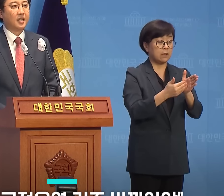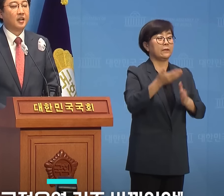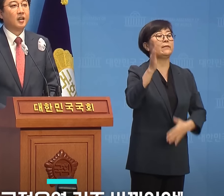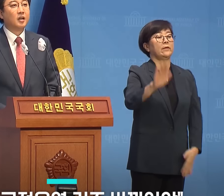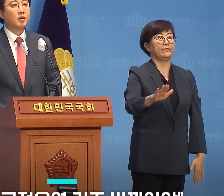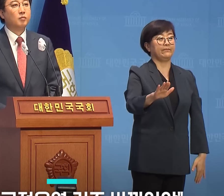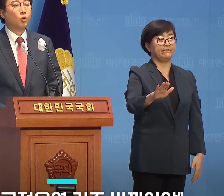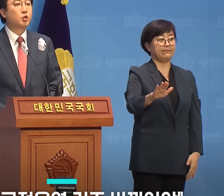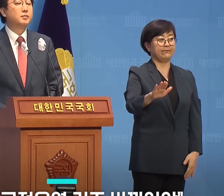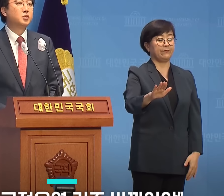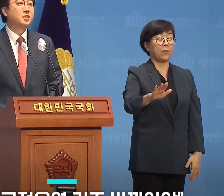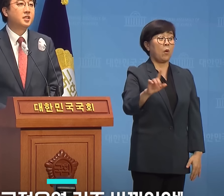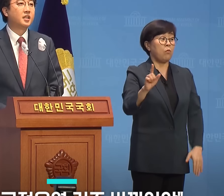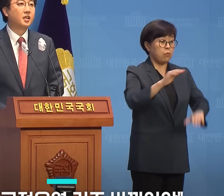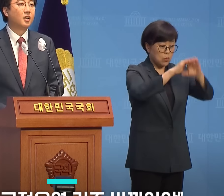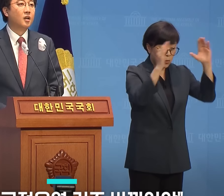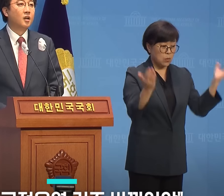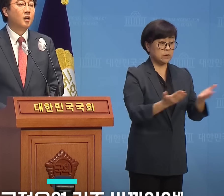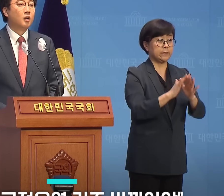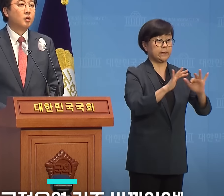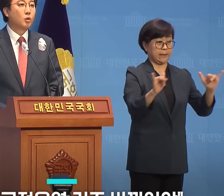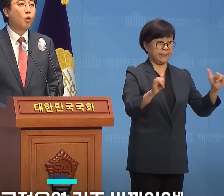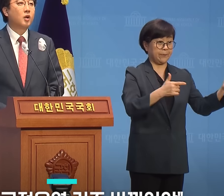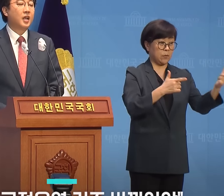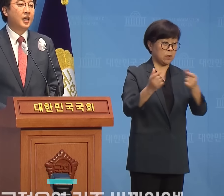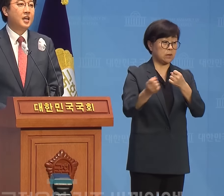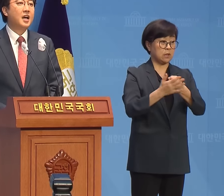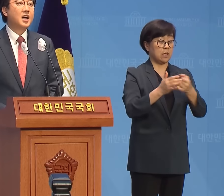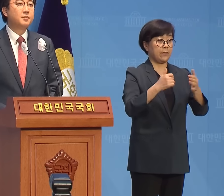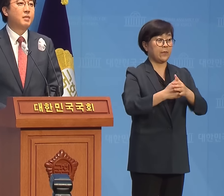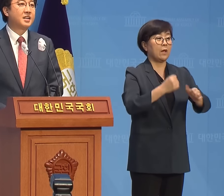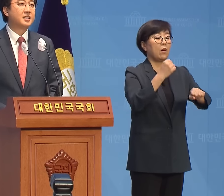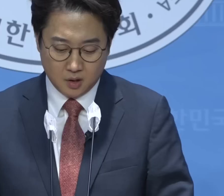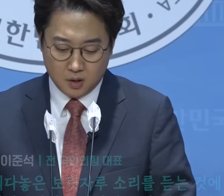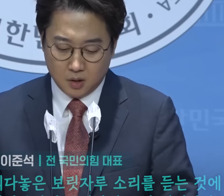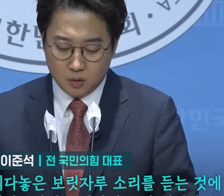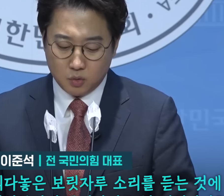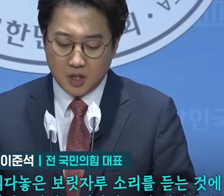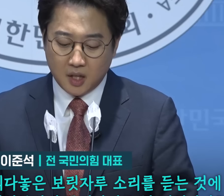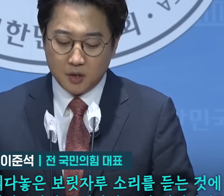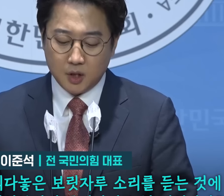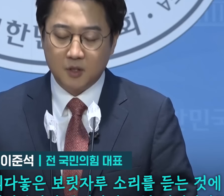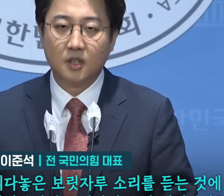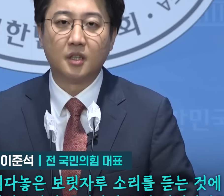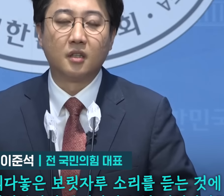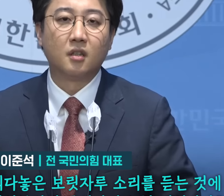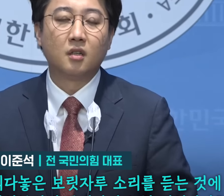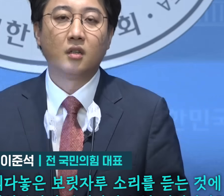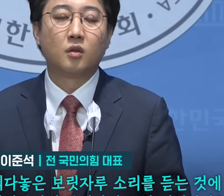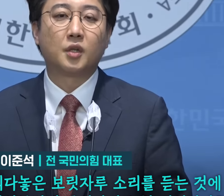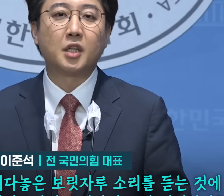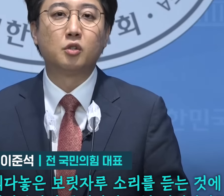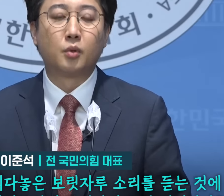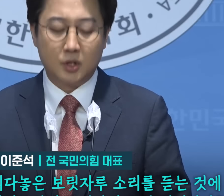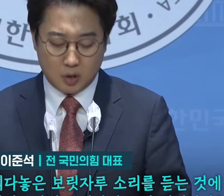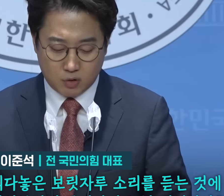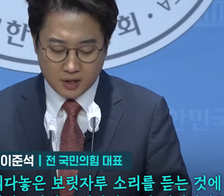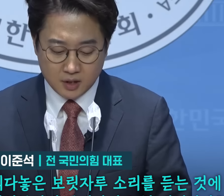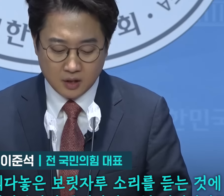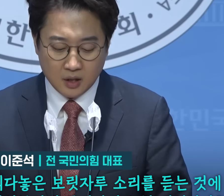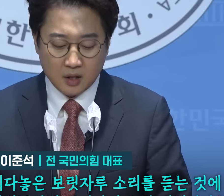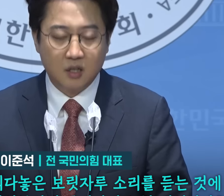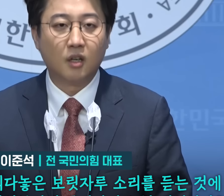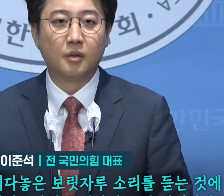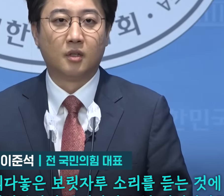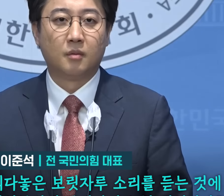강조했습니다. 그러면서 당이 대통령에게 목소리를 내야 한다고 주장했습니다. 우리 당의 의원님들은 꿔다놓은